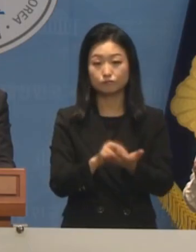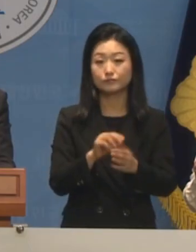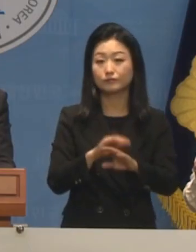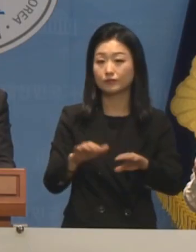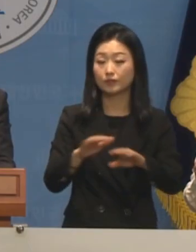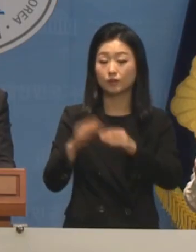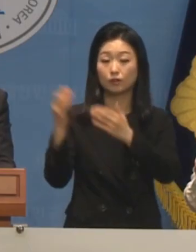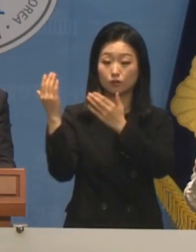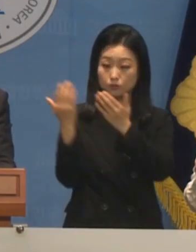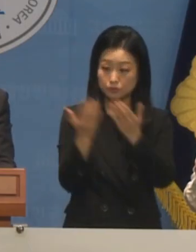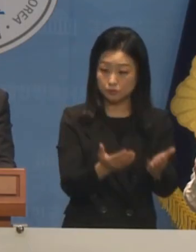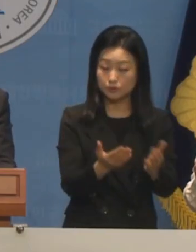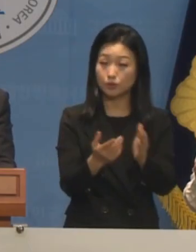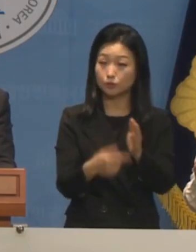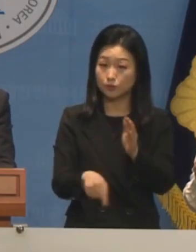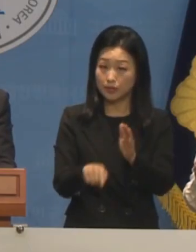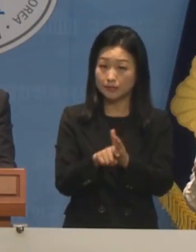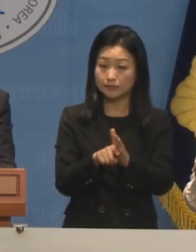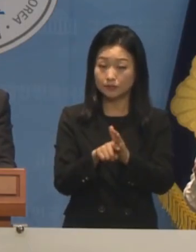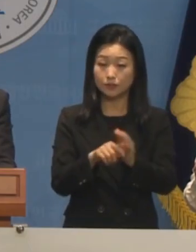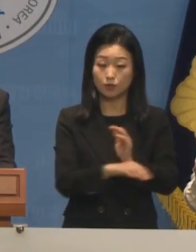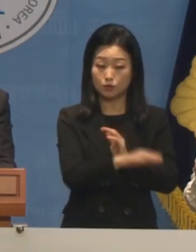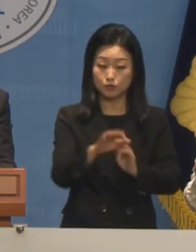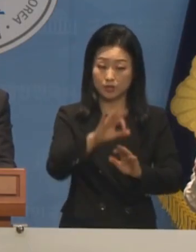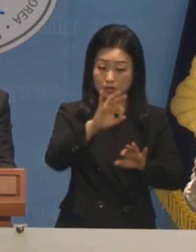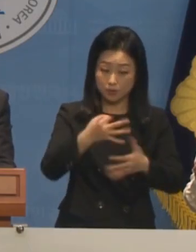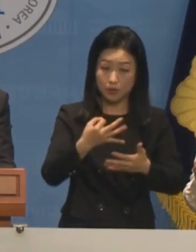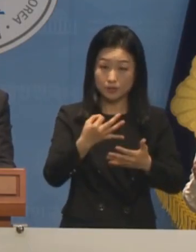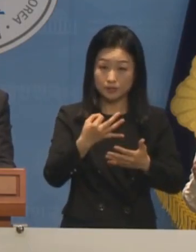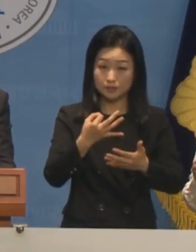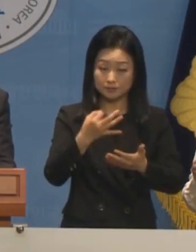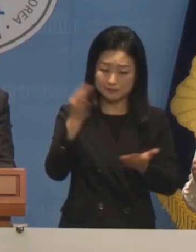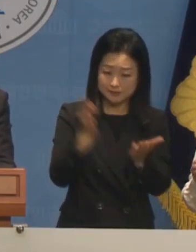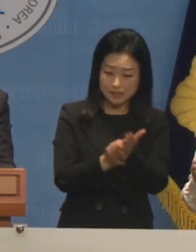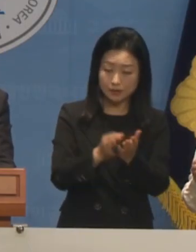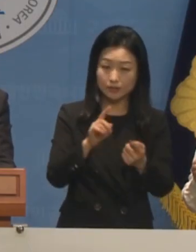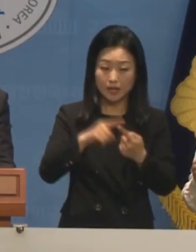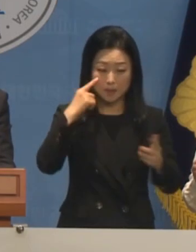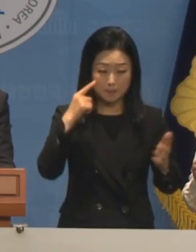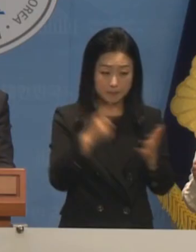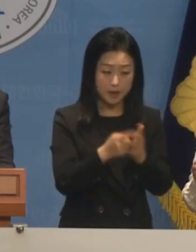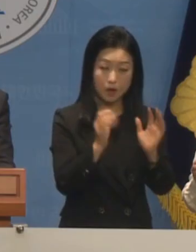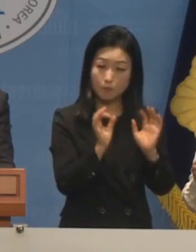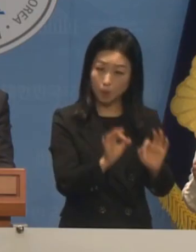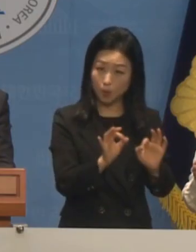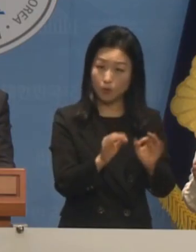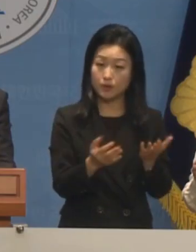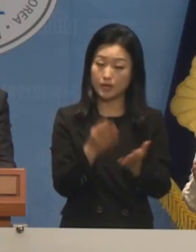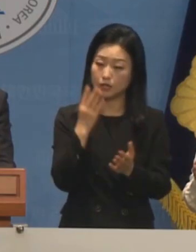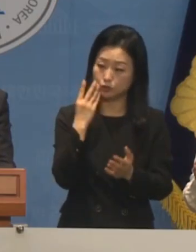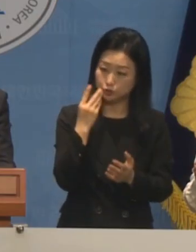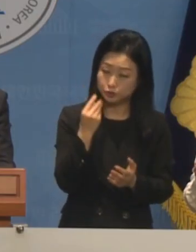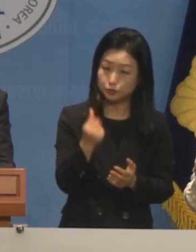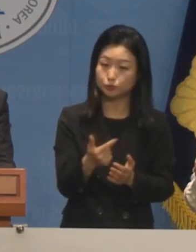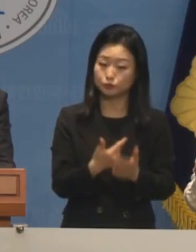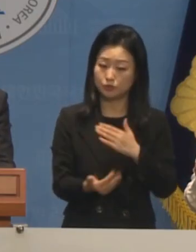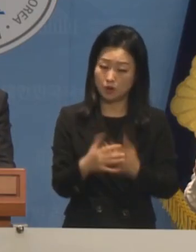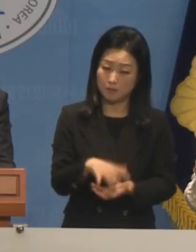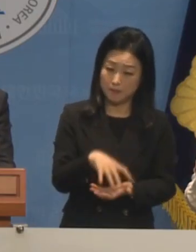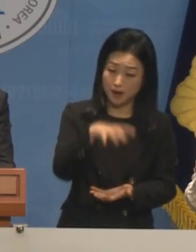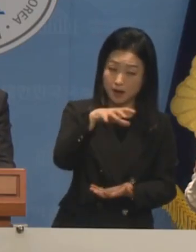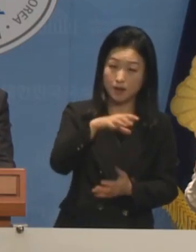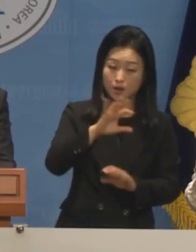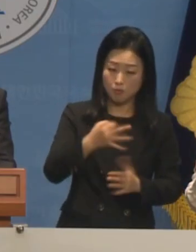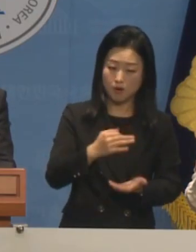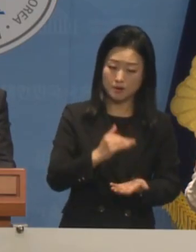지속적인 보건 의료 인력의 임금 실태 조사를 통해서 경력과 숙련도에 따라 적정임금 보수